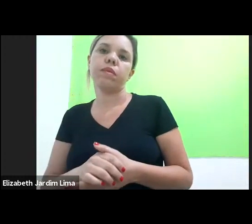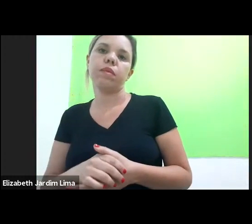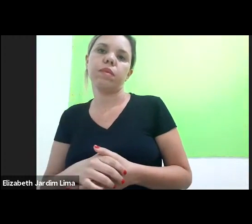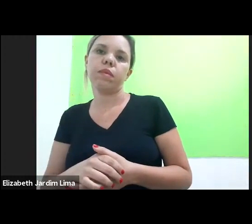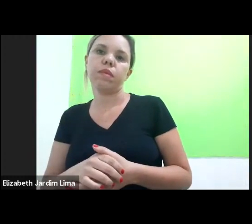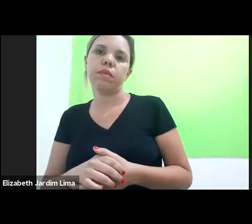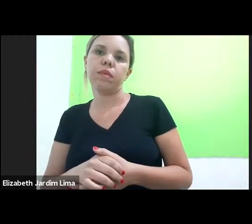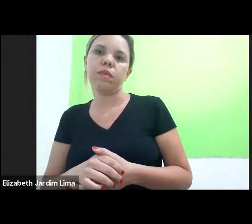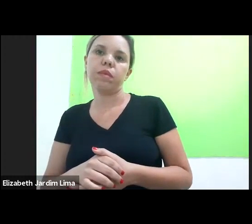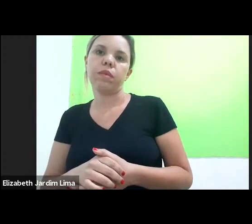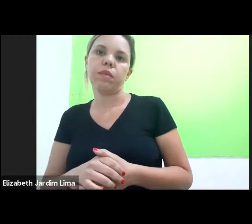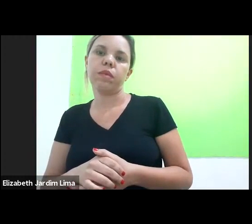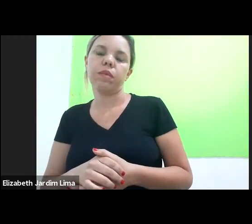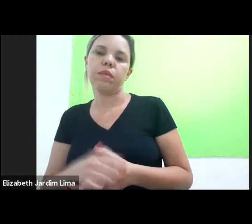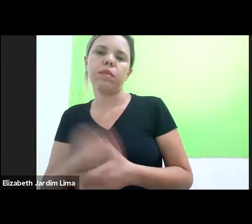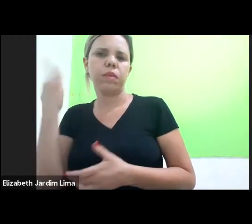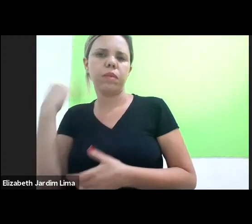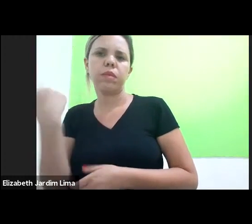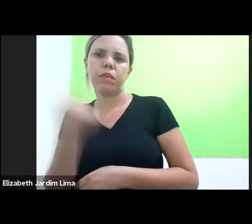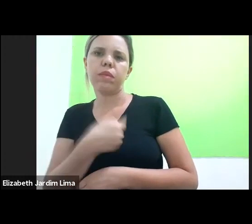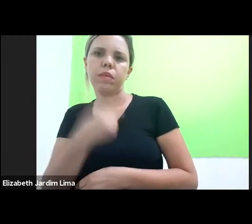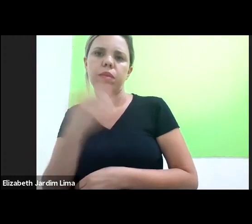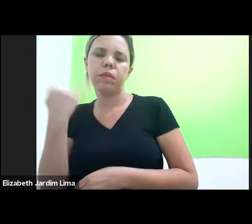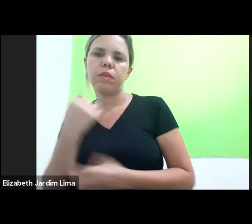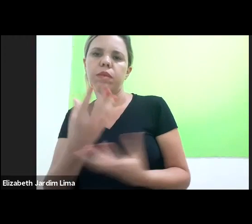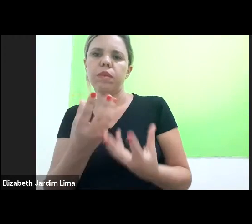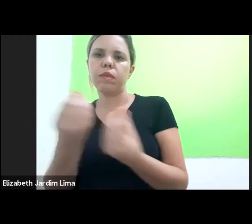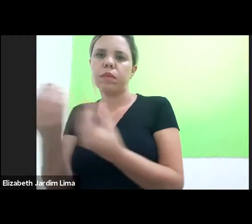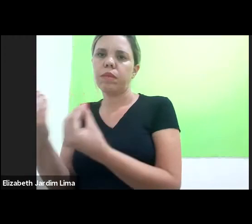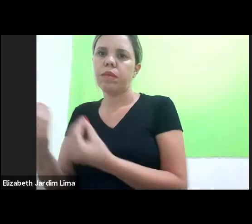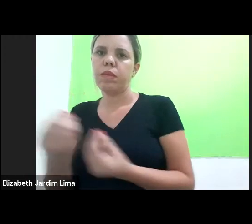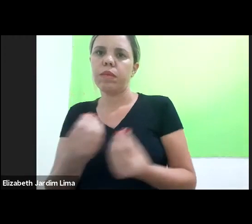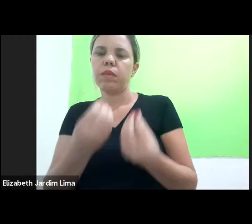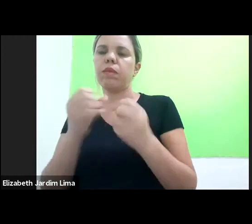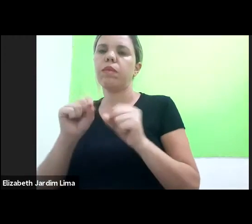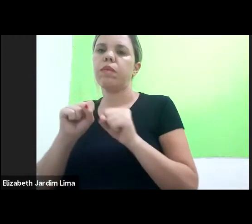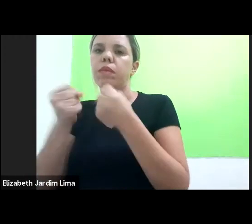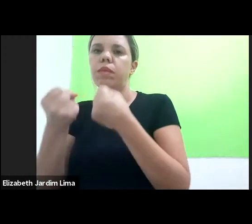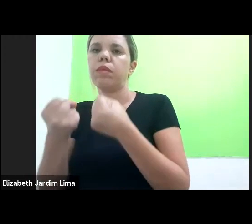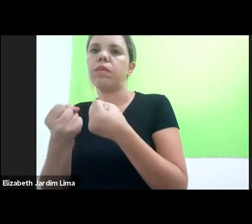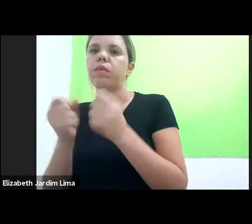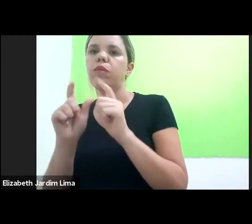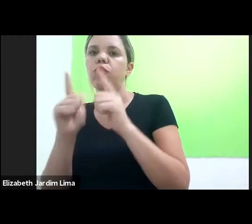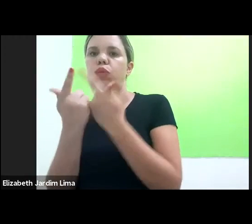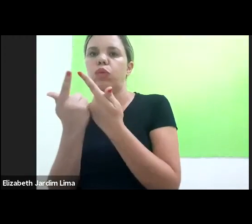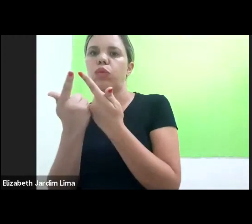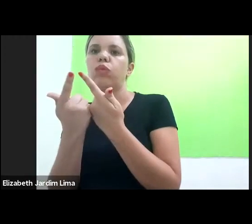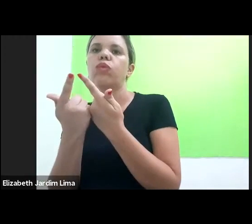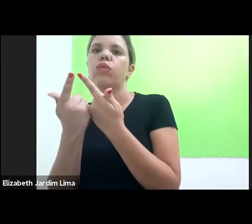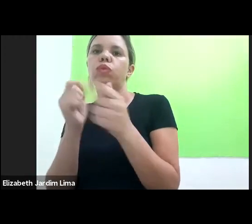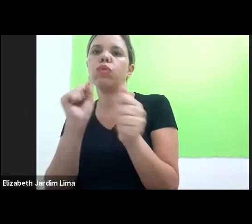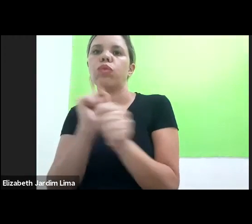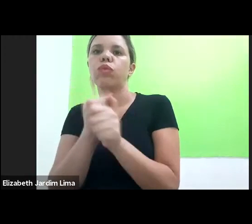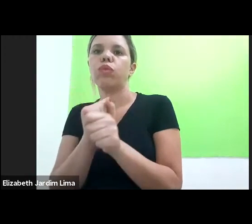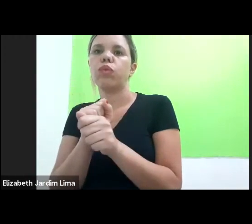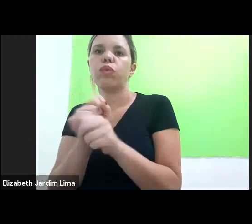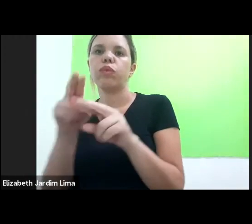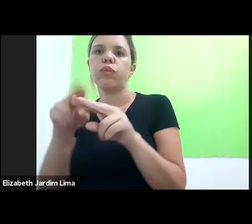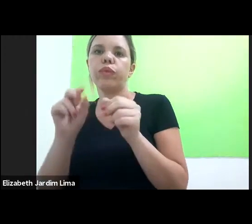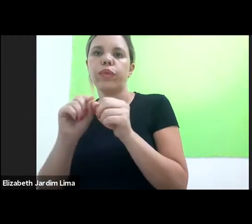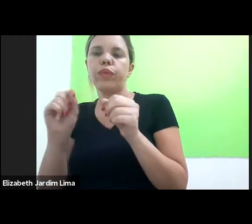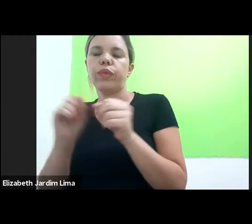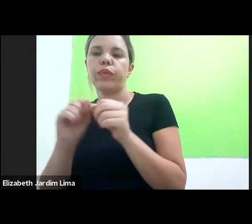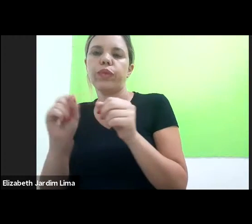a gente sabe que tem muitos defesas de quilombolas que não é por quilombolas, não é feito por